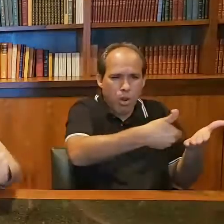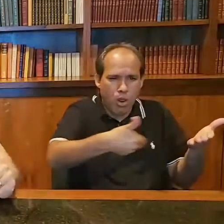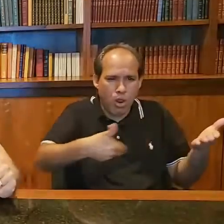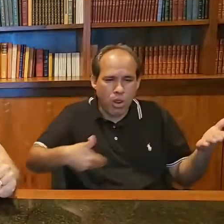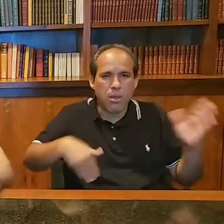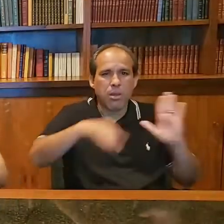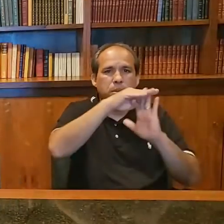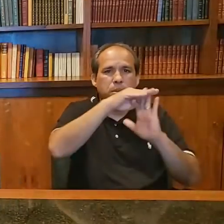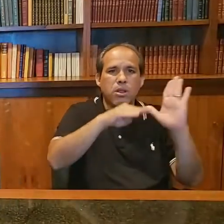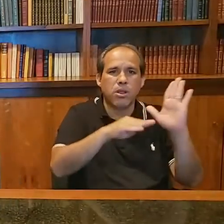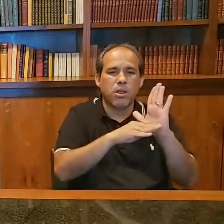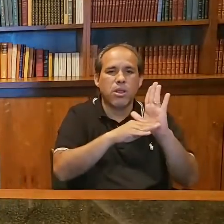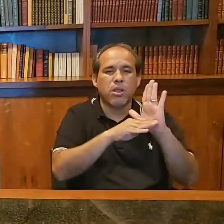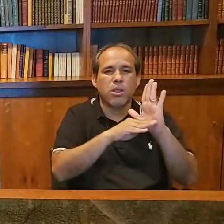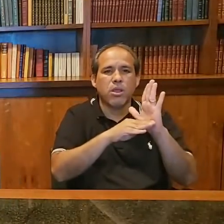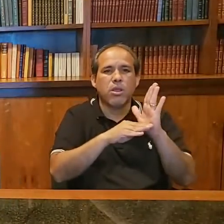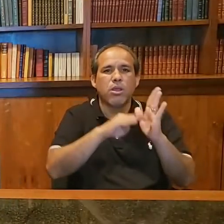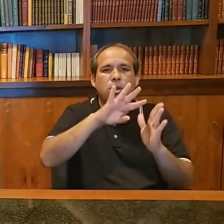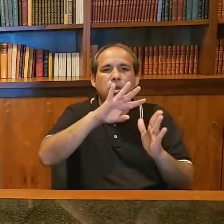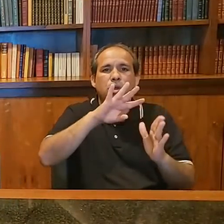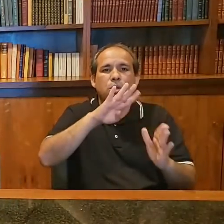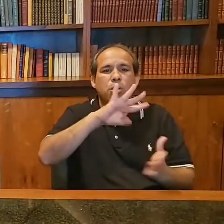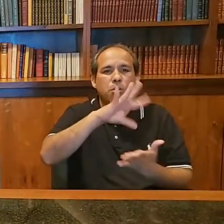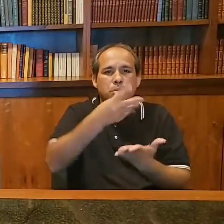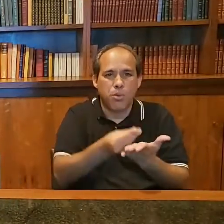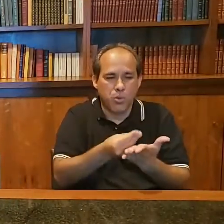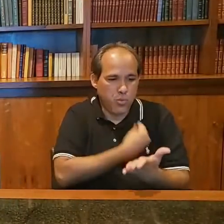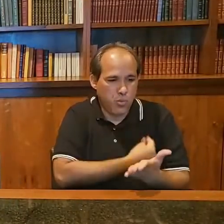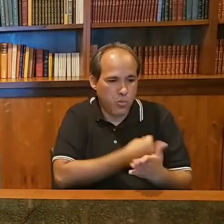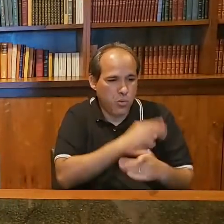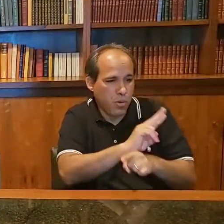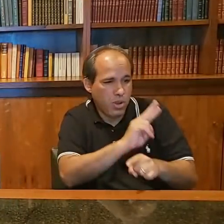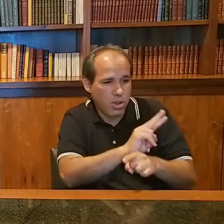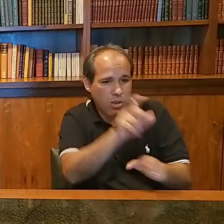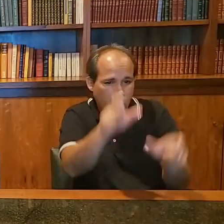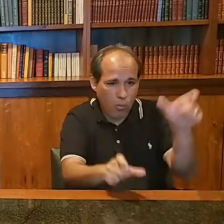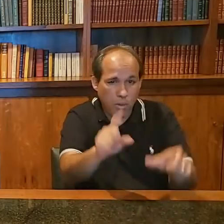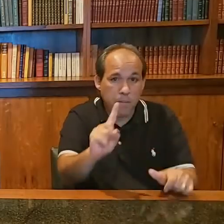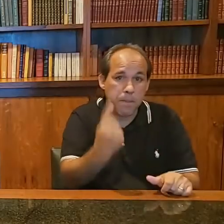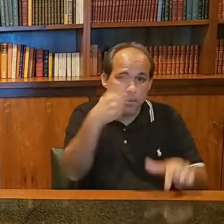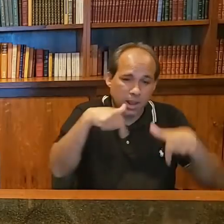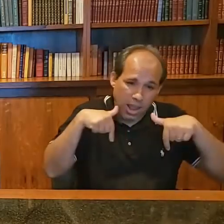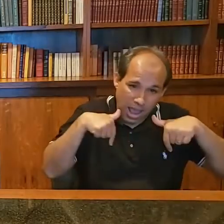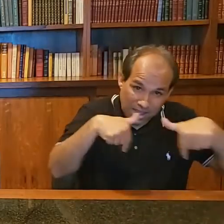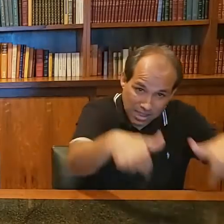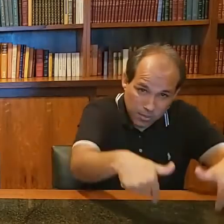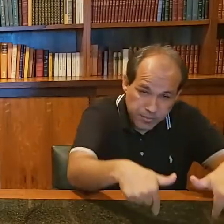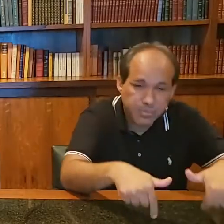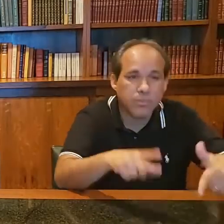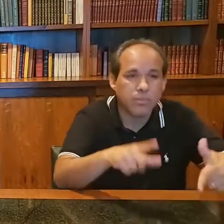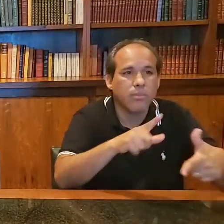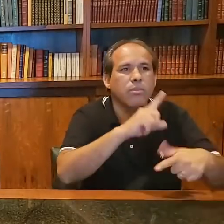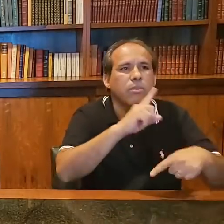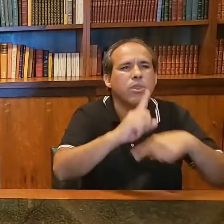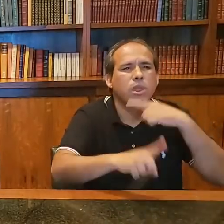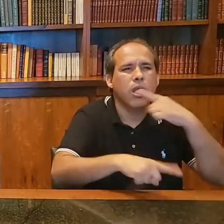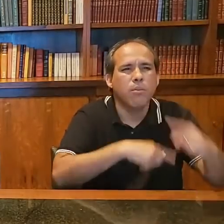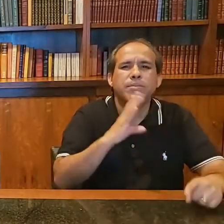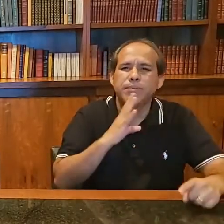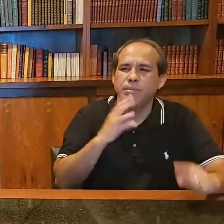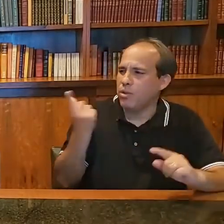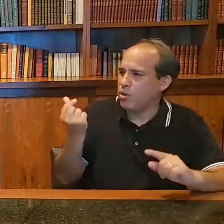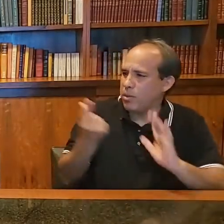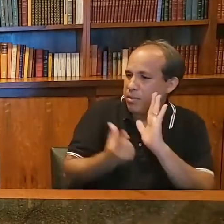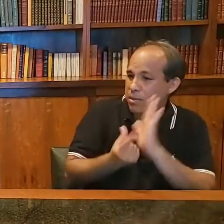de biossegurança. Essa foi a primeira ação. Fora isso, nós pegamos todo aquele recurso, isso eu vim